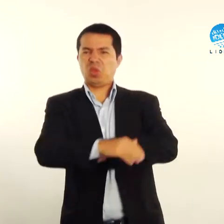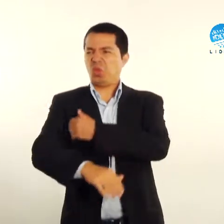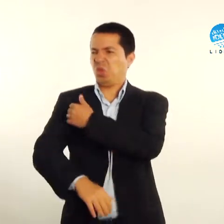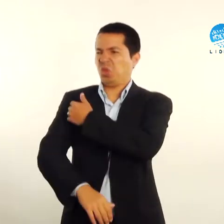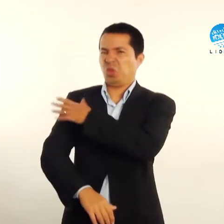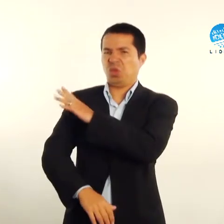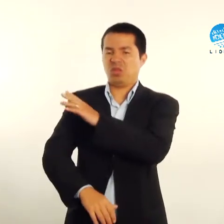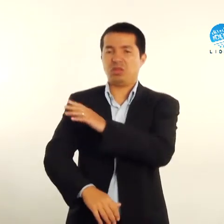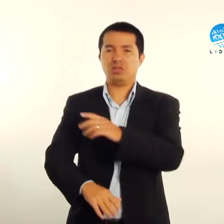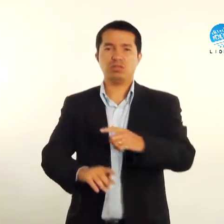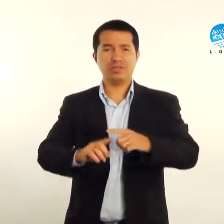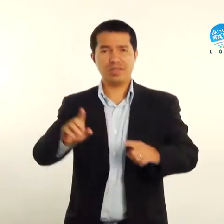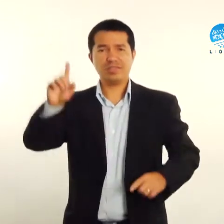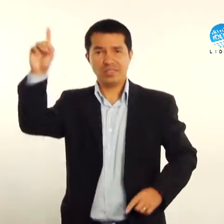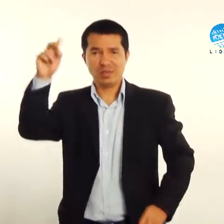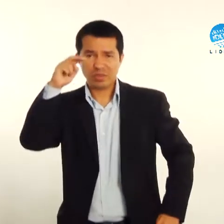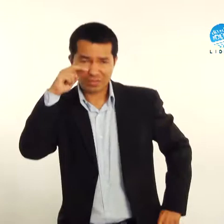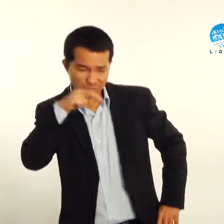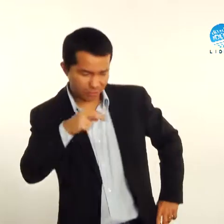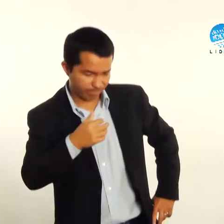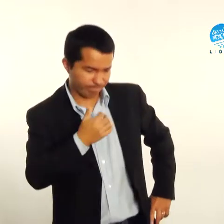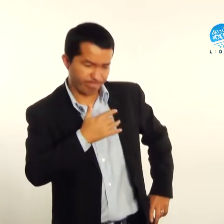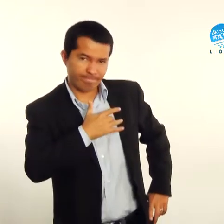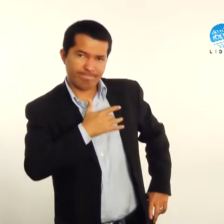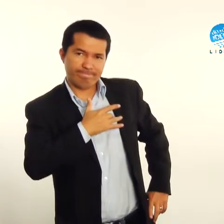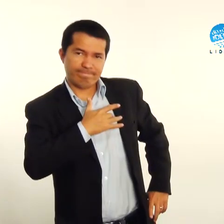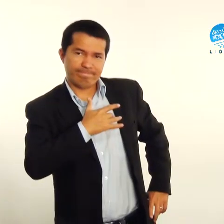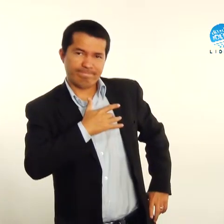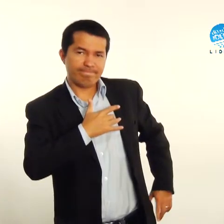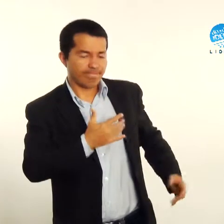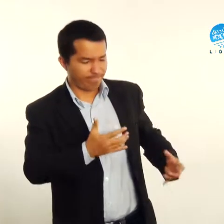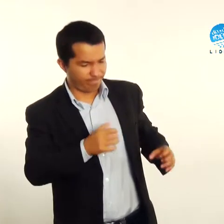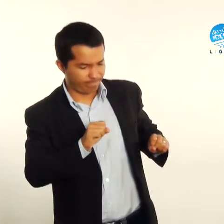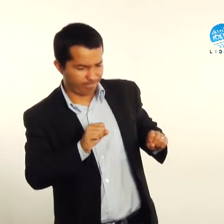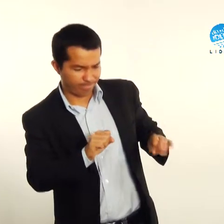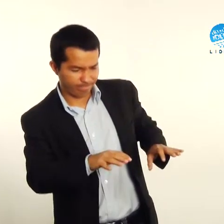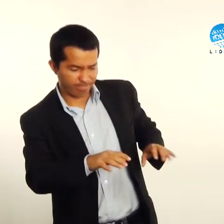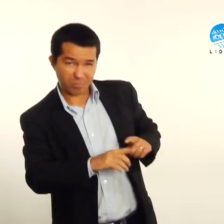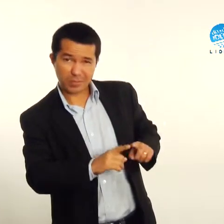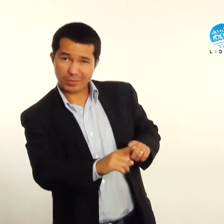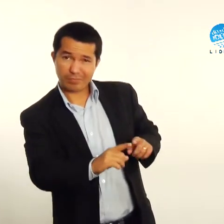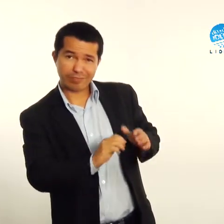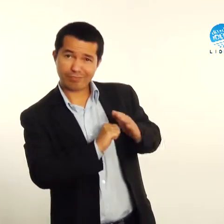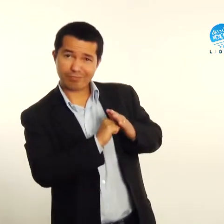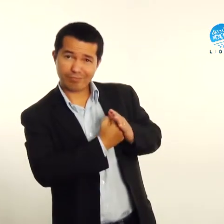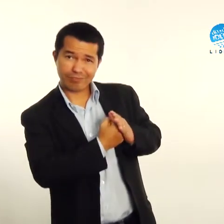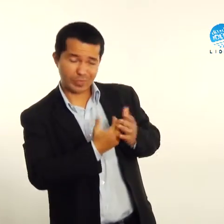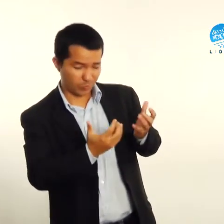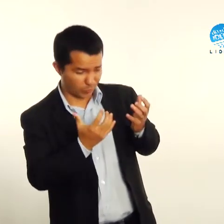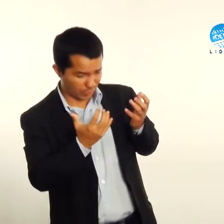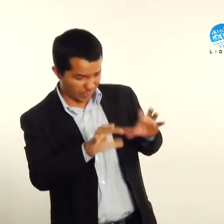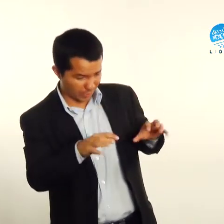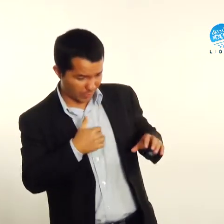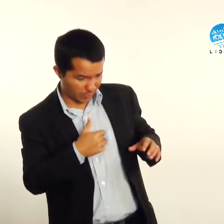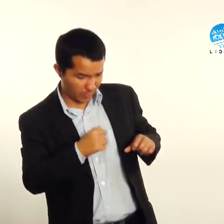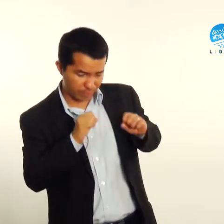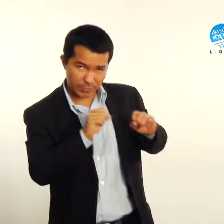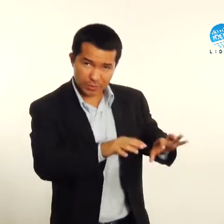não sabe nada, mas que precisa da minha graça e não me permite trabalhar na sua vida. Deus